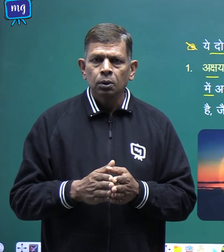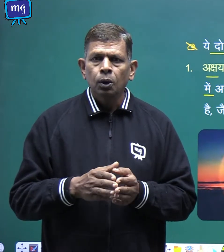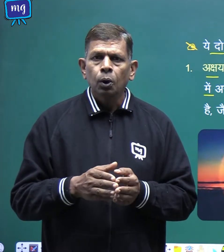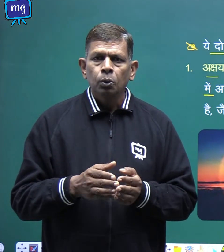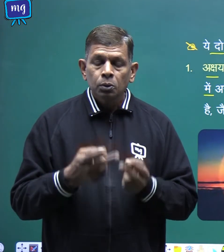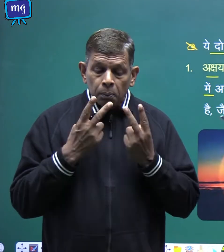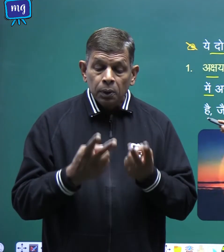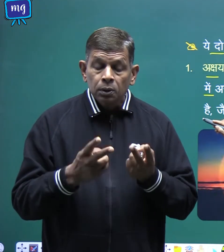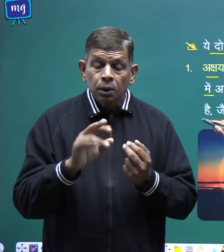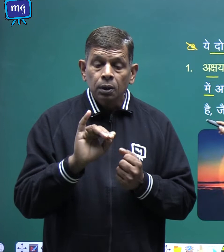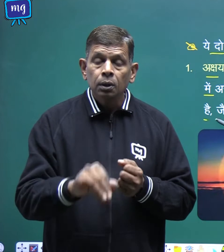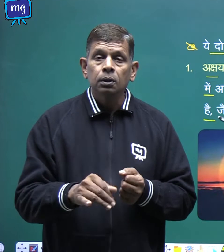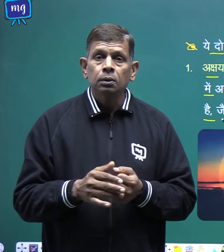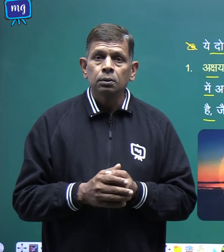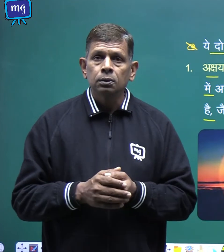उपलब्ध होते हैं,